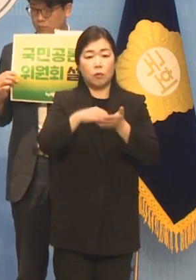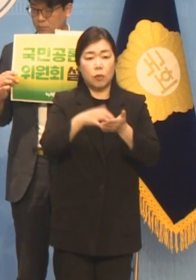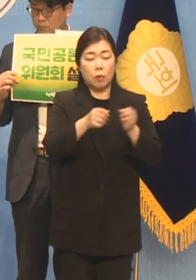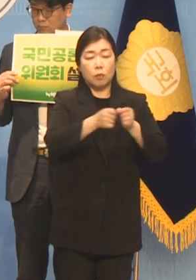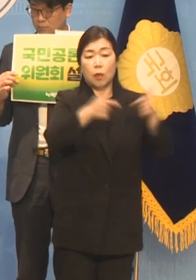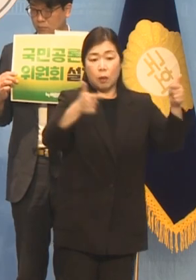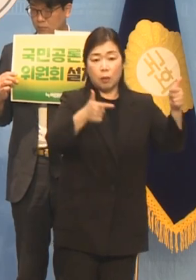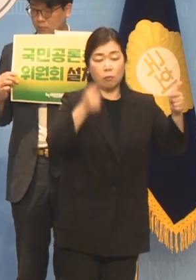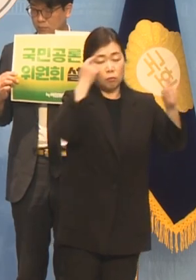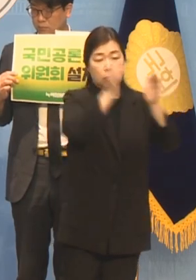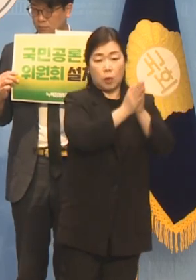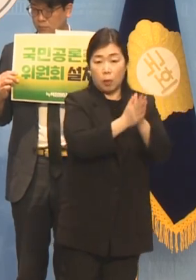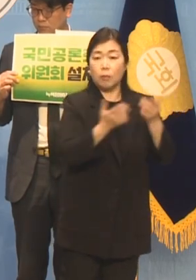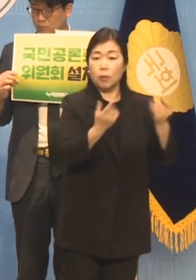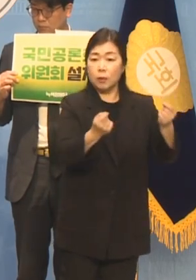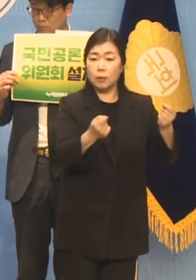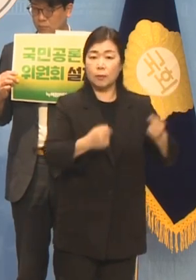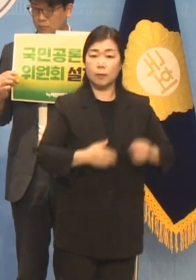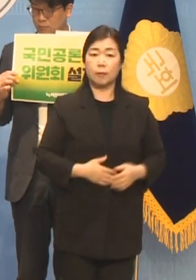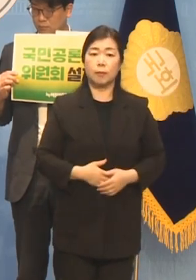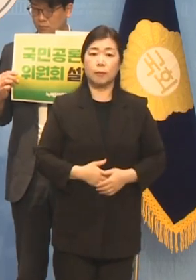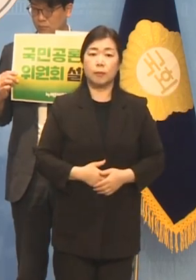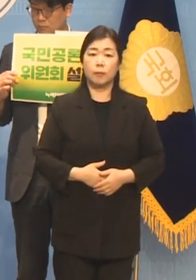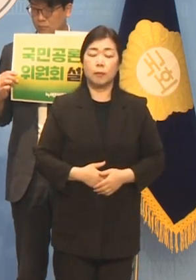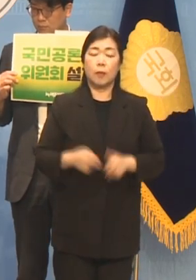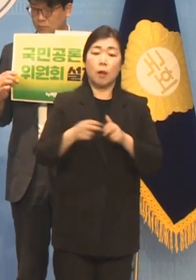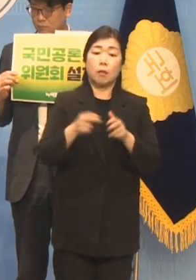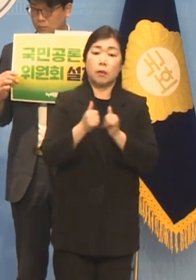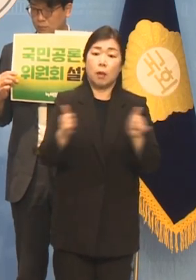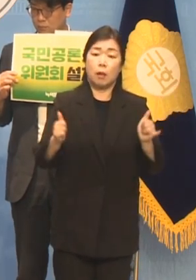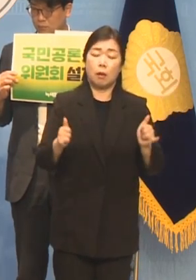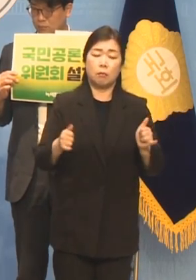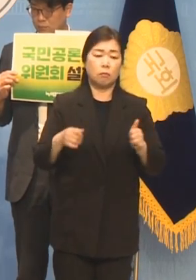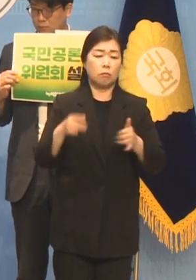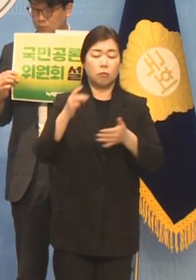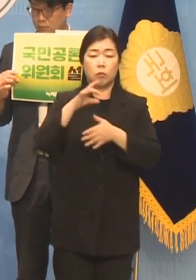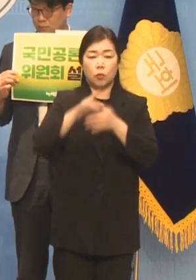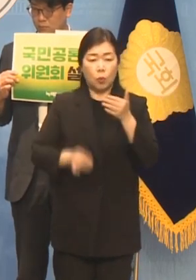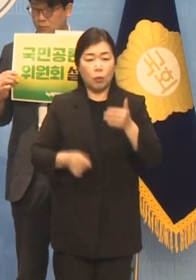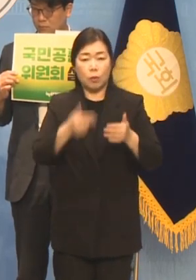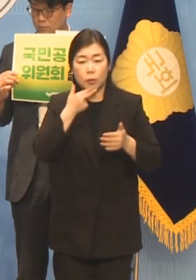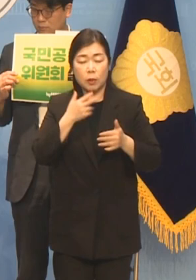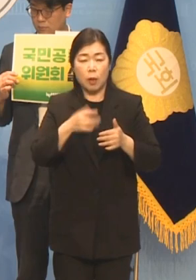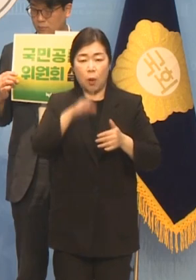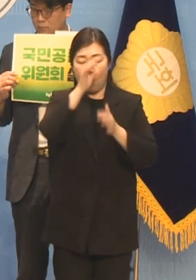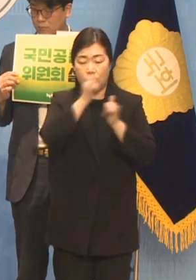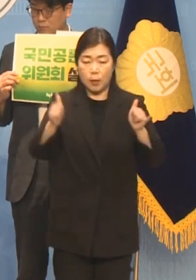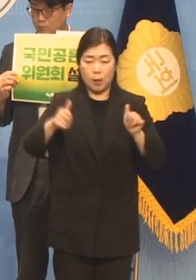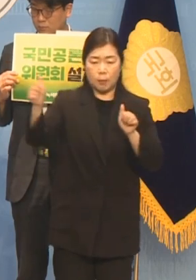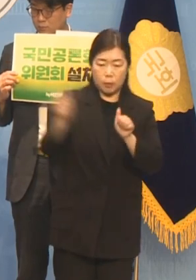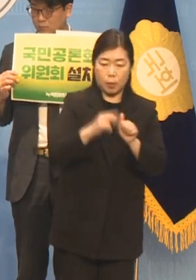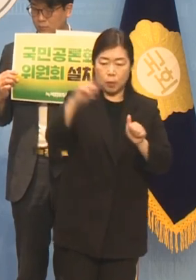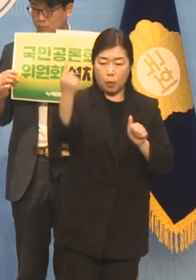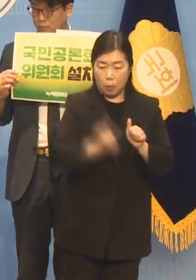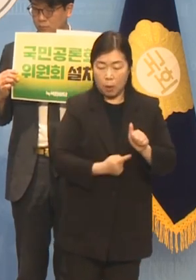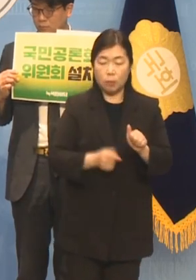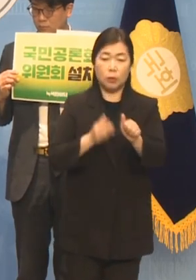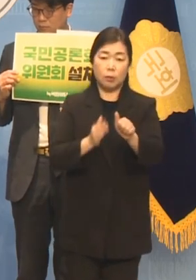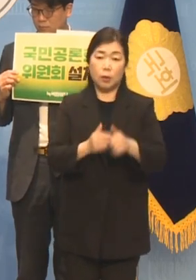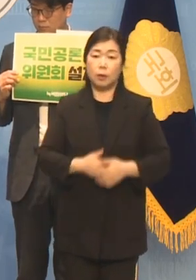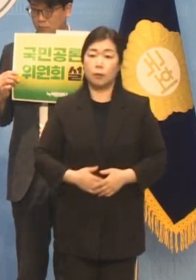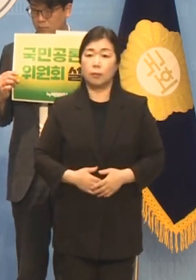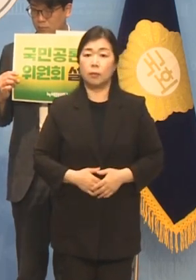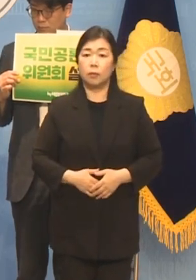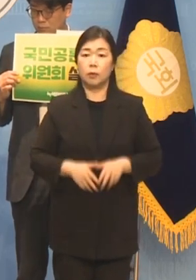대폭 확대를 찬성하고 있습니다. 의사들은 조건 없이 환자 곁으로 즉시 돌아와야 합니다.